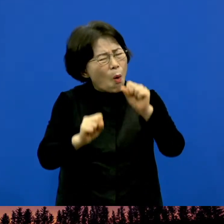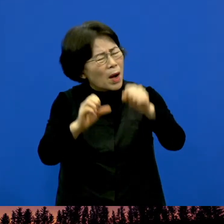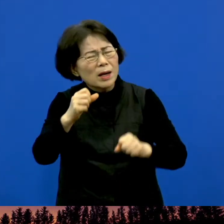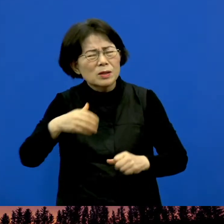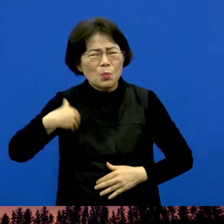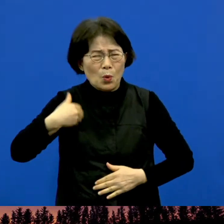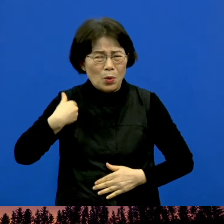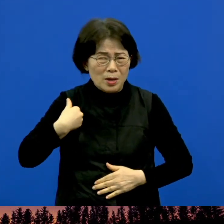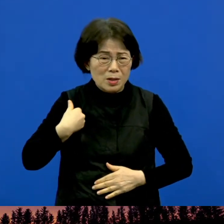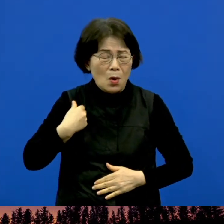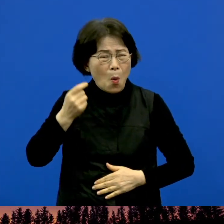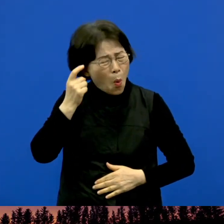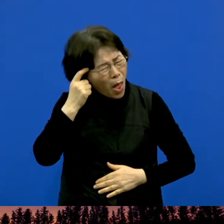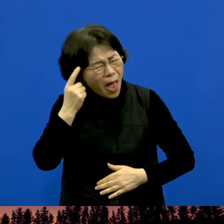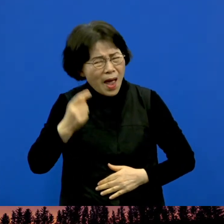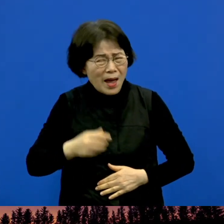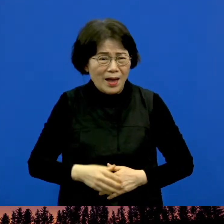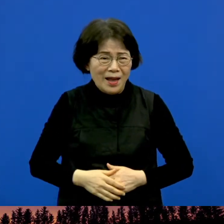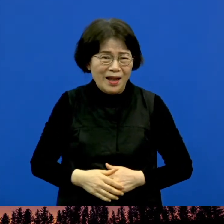Why?